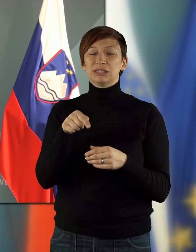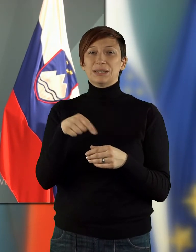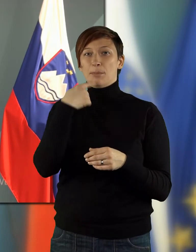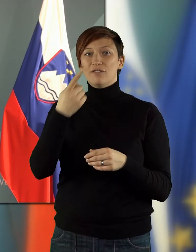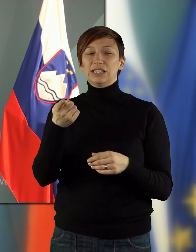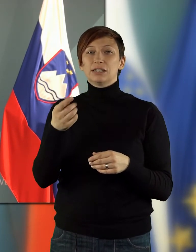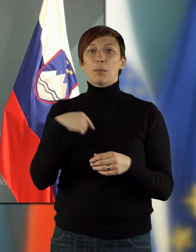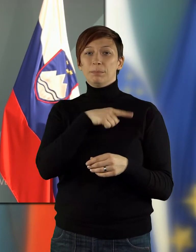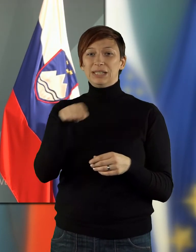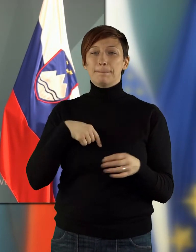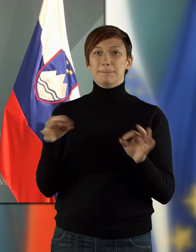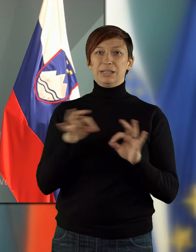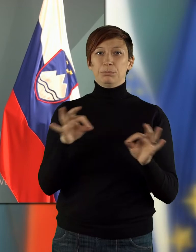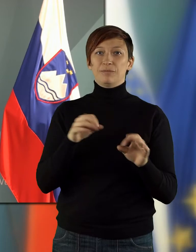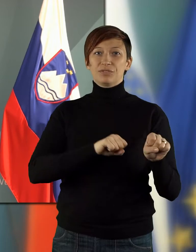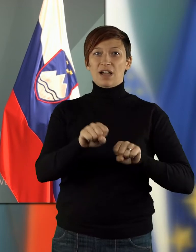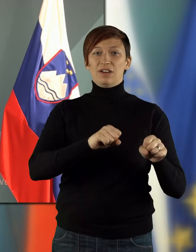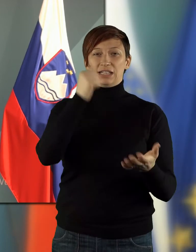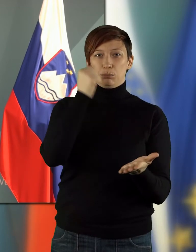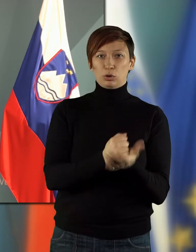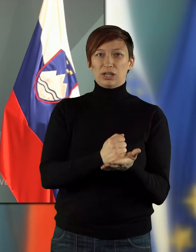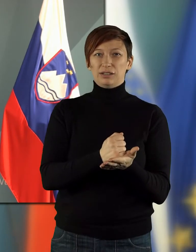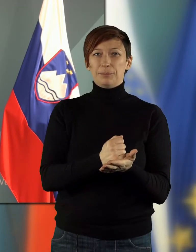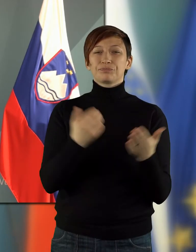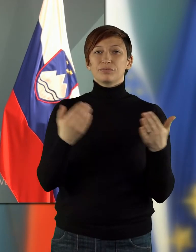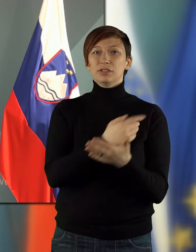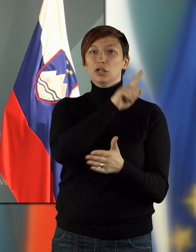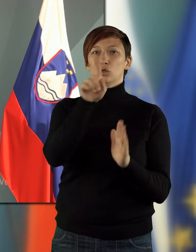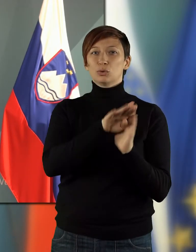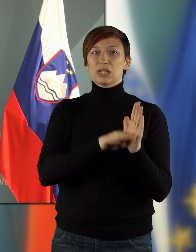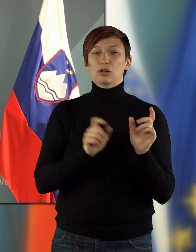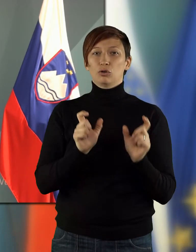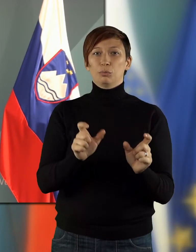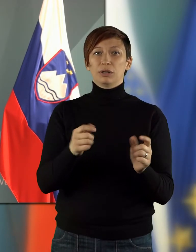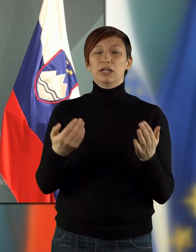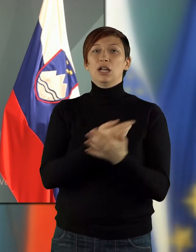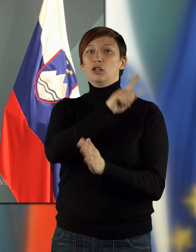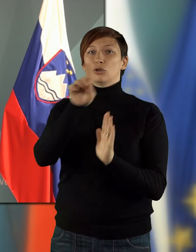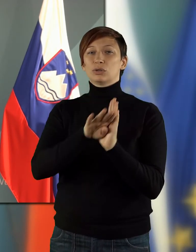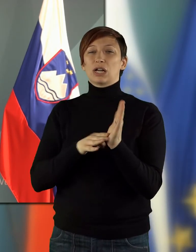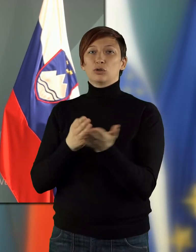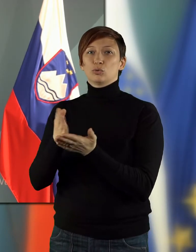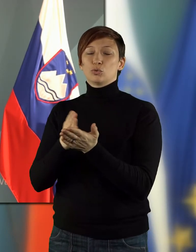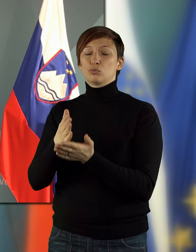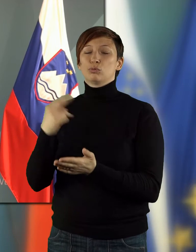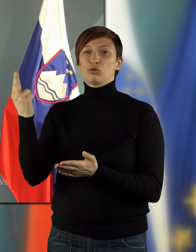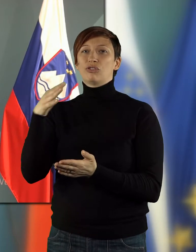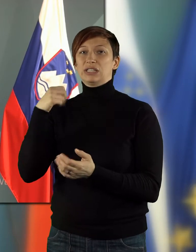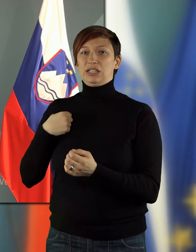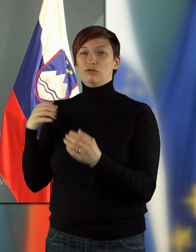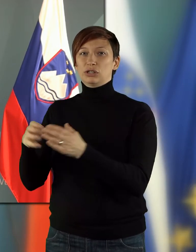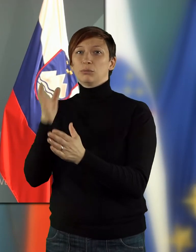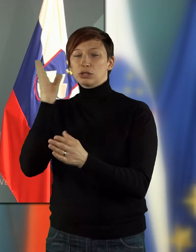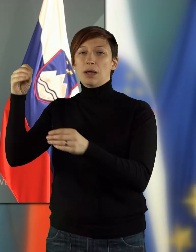sem povedala tudi, da smo pripravili in na vladi potrdili nov zakon o obrambi, nov zakon službi slovenski